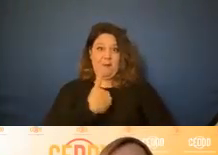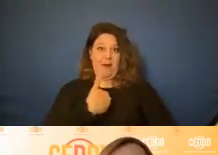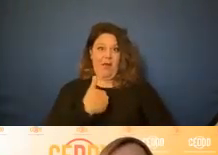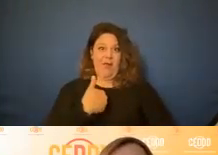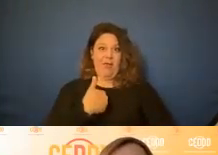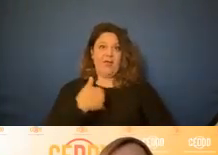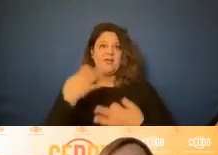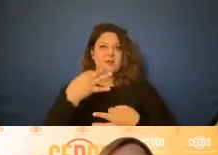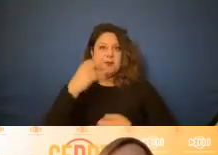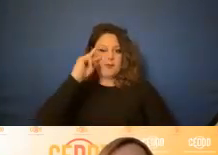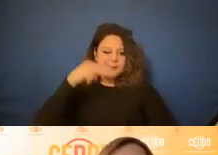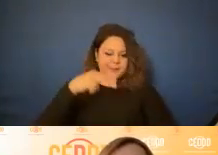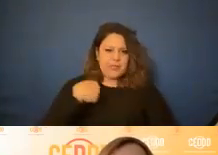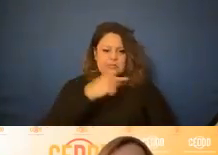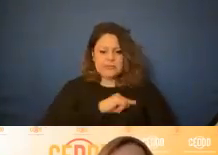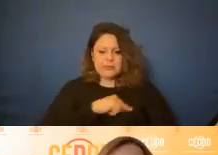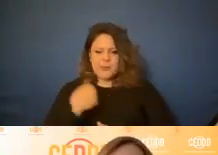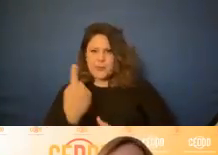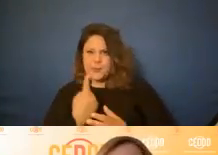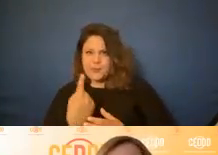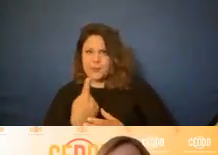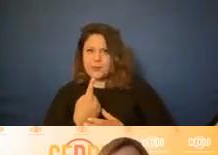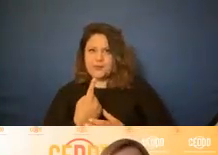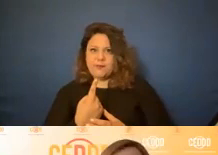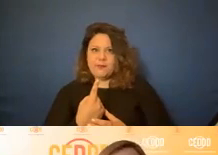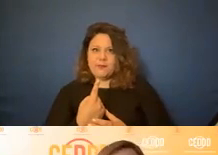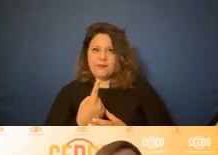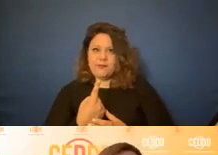cómo se siente solo, ¿verdad? Ante la indiferencia no solo